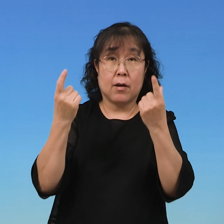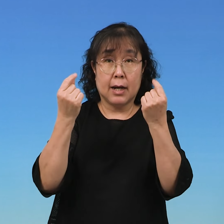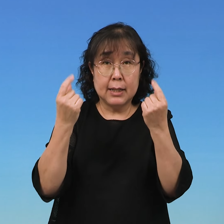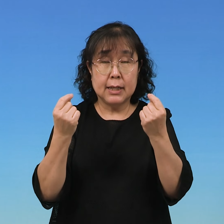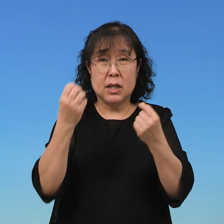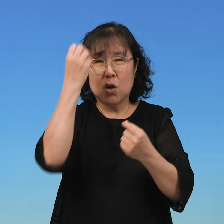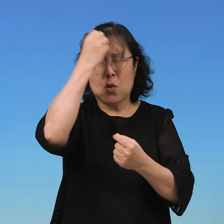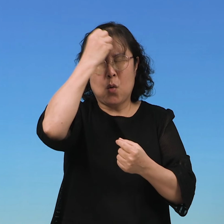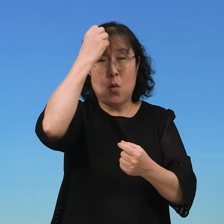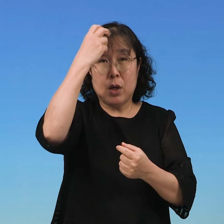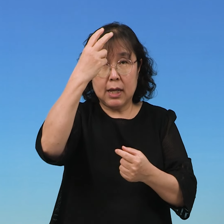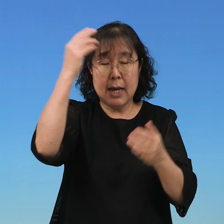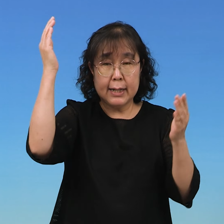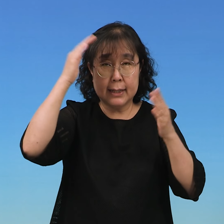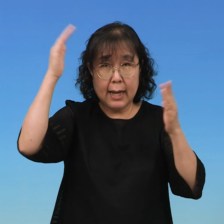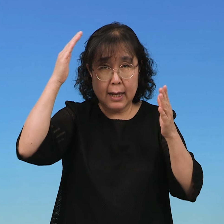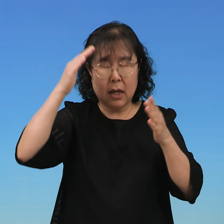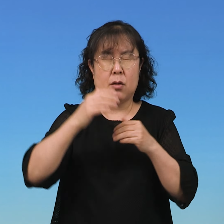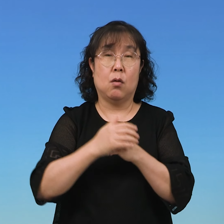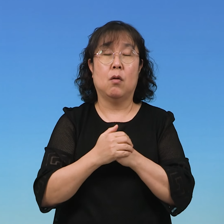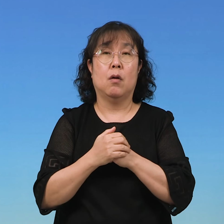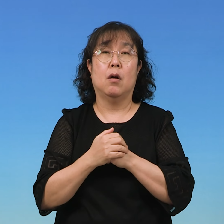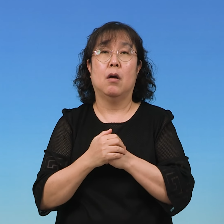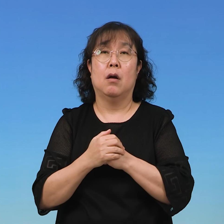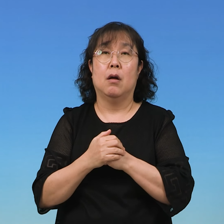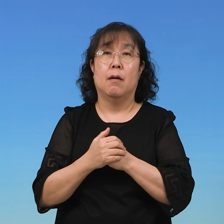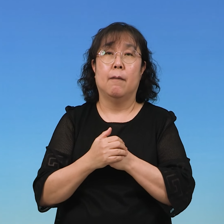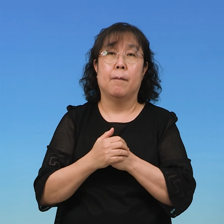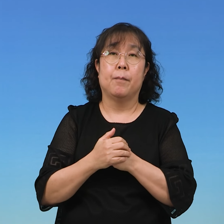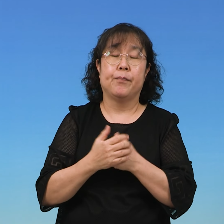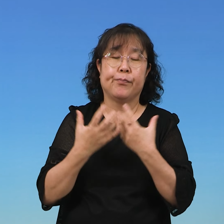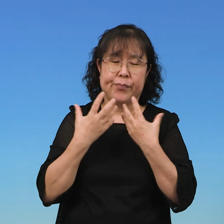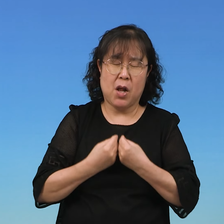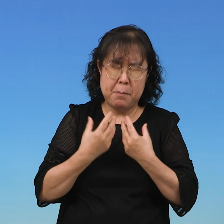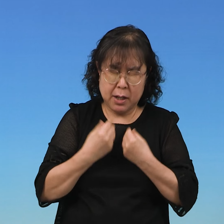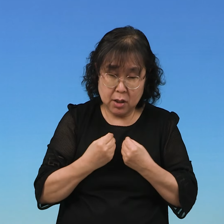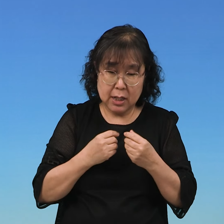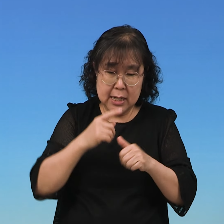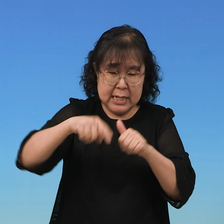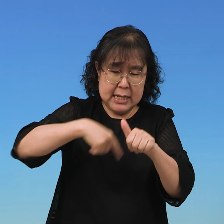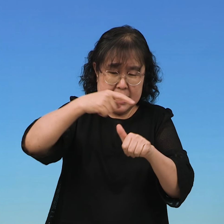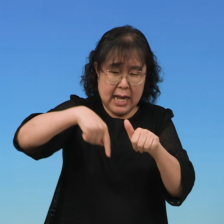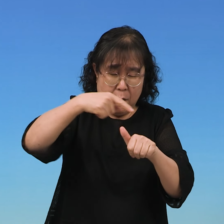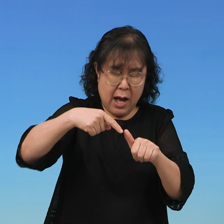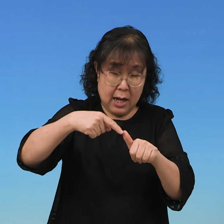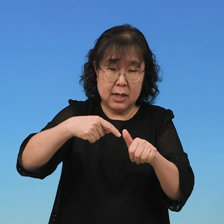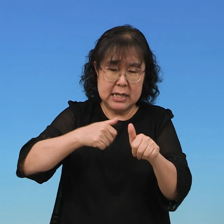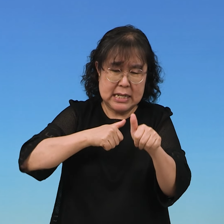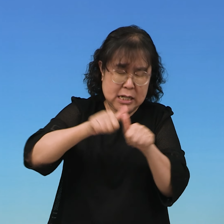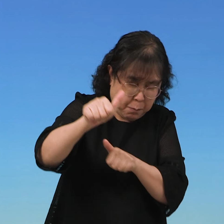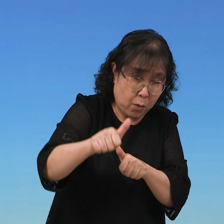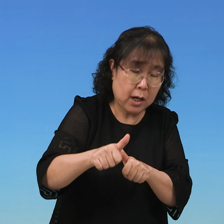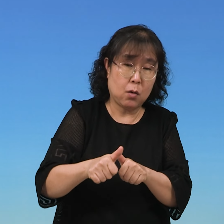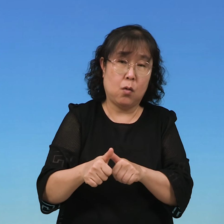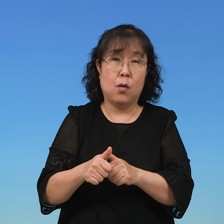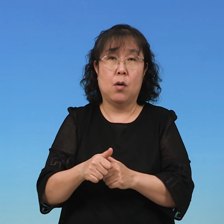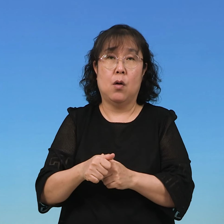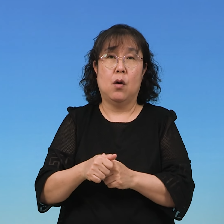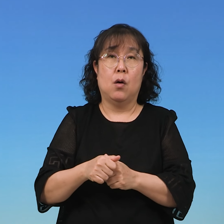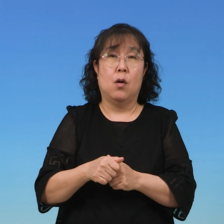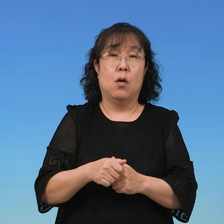고등학교 2학년 이 어린 학생에게 절망적인 그 상황, 그래서 이 학생이요 이화여대를 들어가고